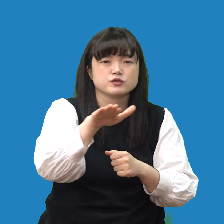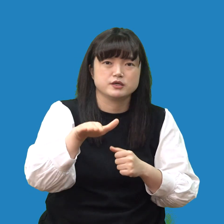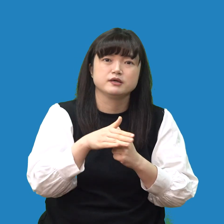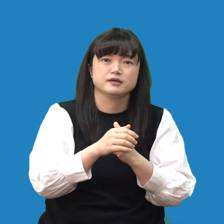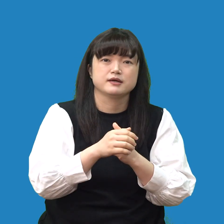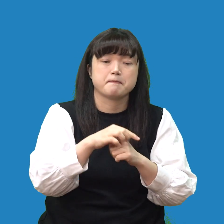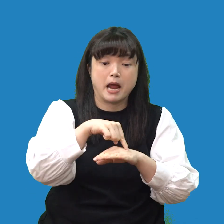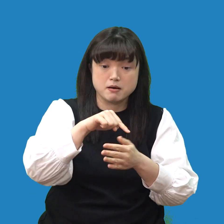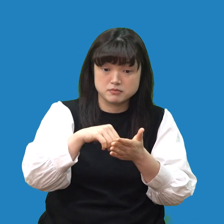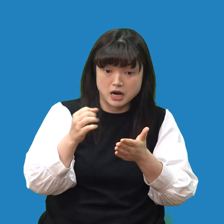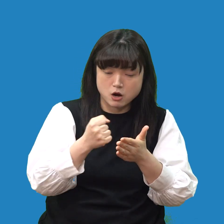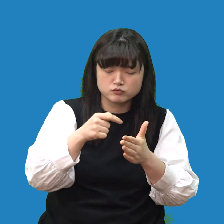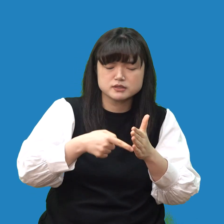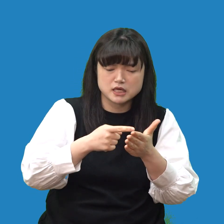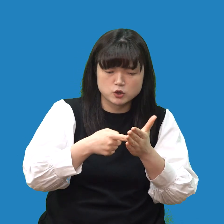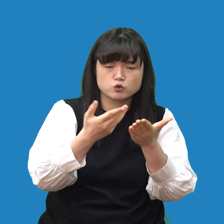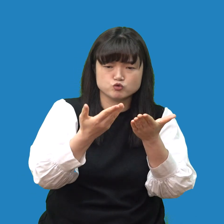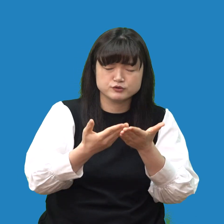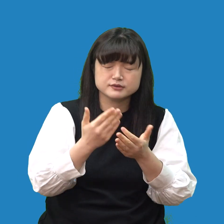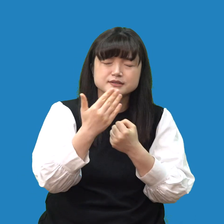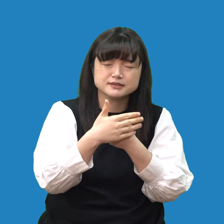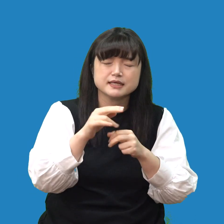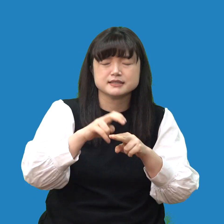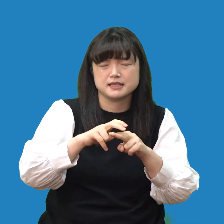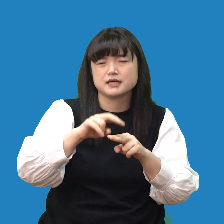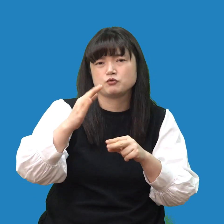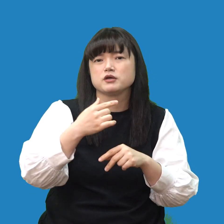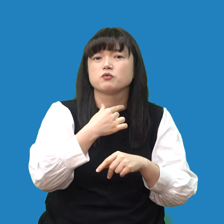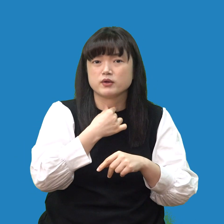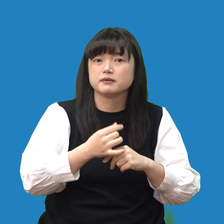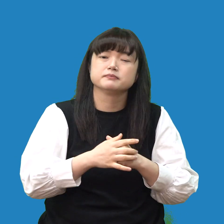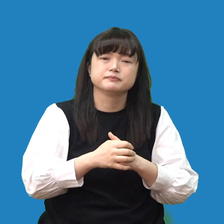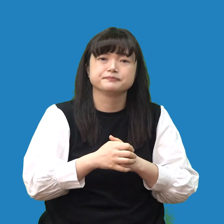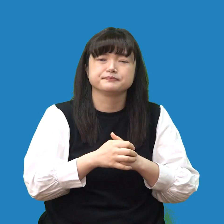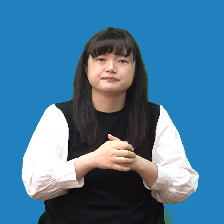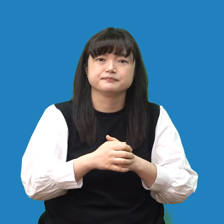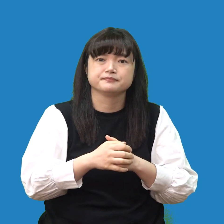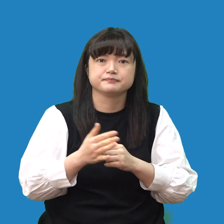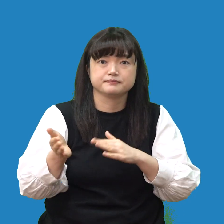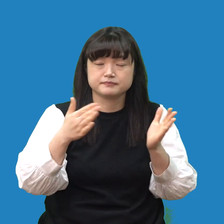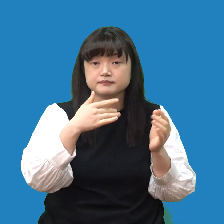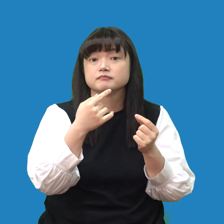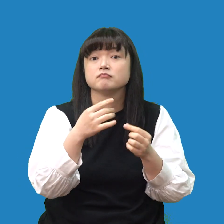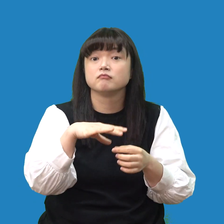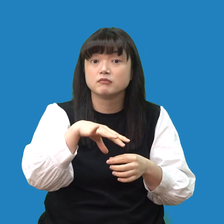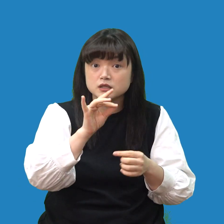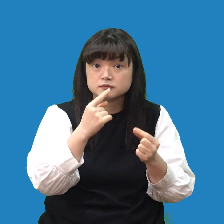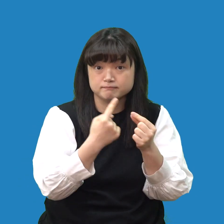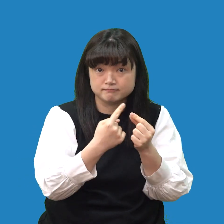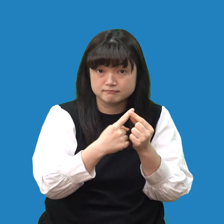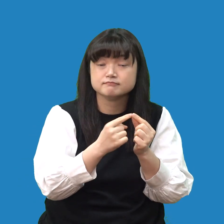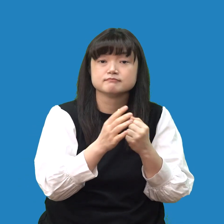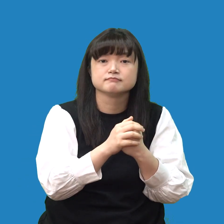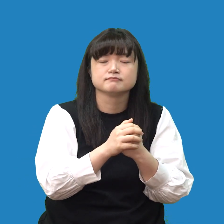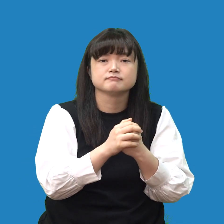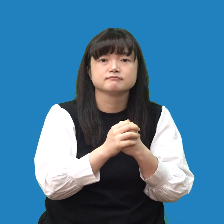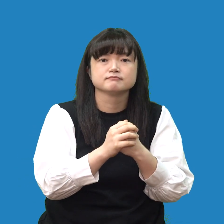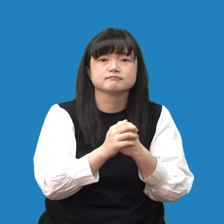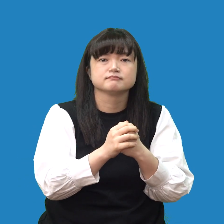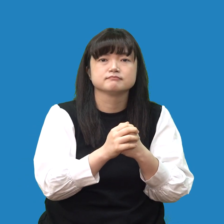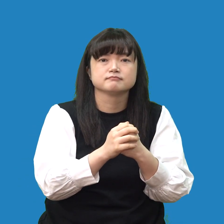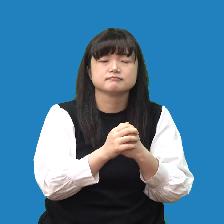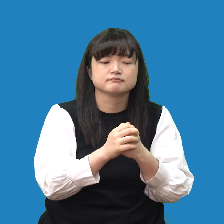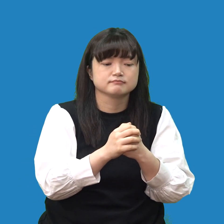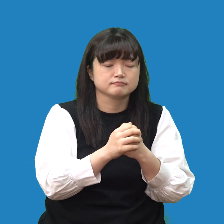여러분들의 마음에 새겨주시는 은혜의 자리가 되시기를 바랍니다. 자, 먼저 오늘 말씀은